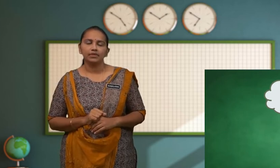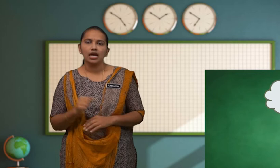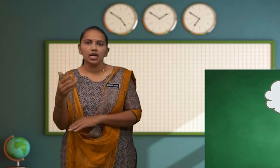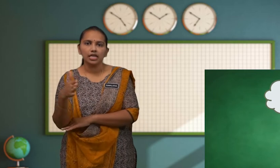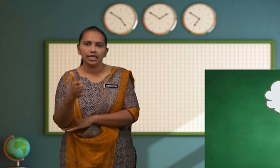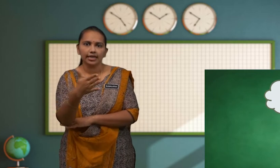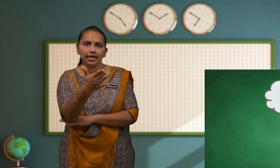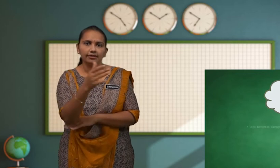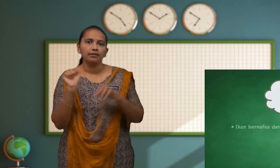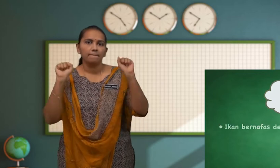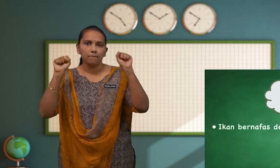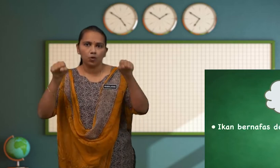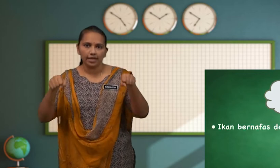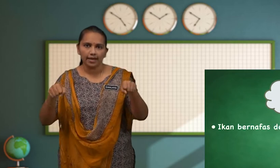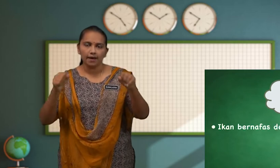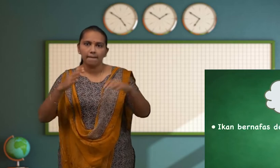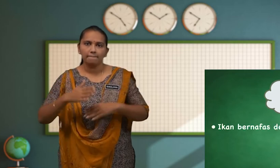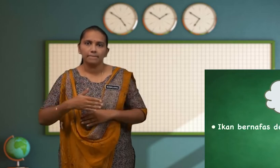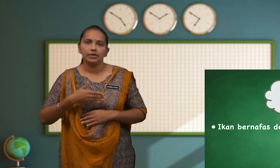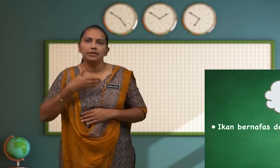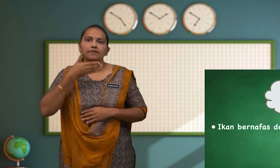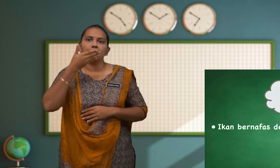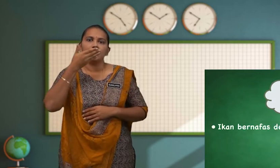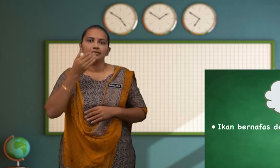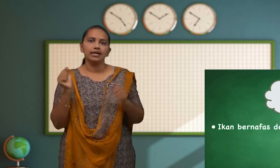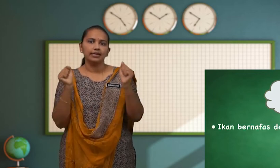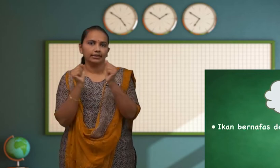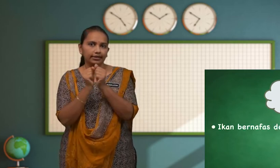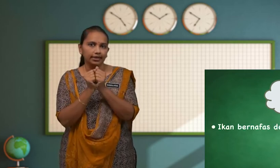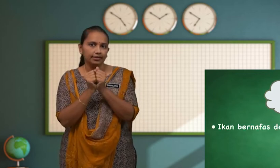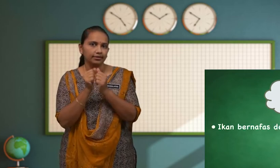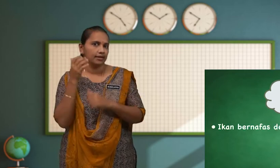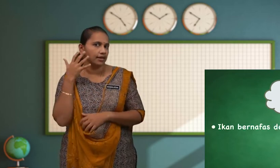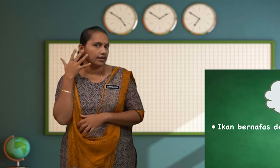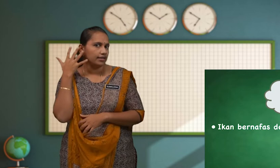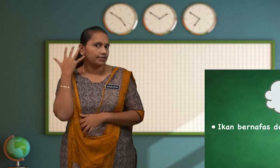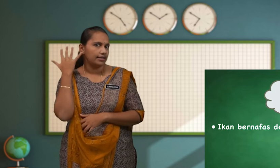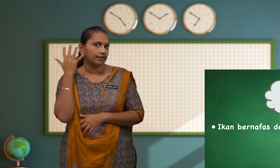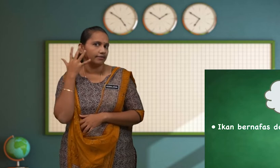Ikan Boleh Bernafas Dengan Insang